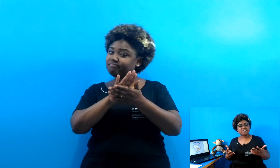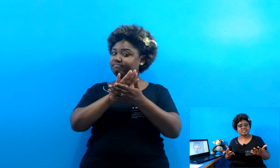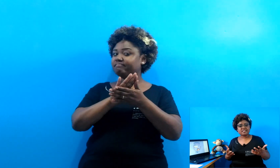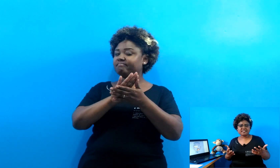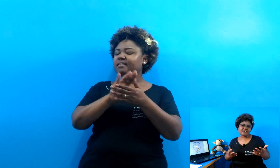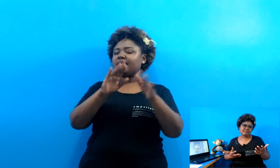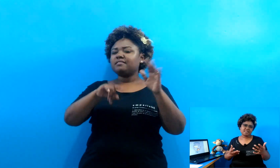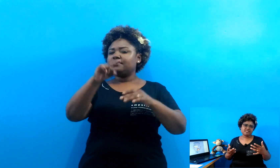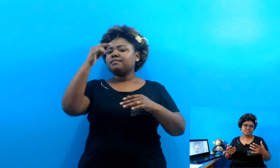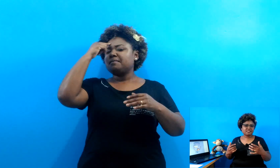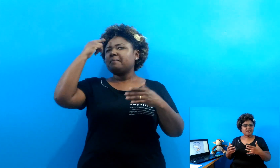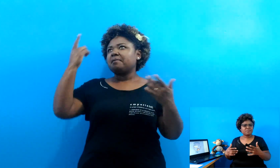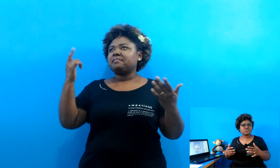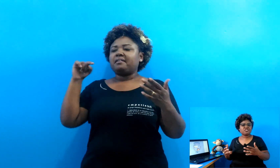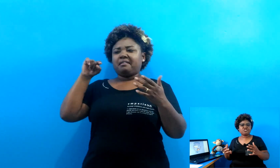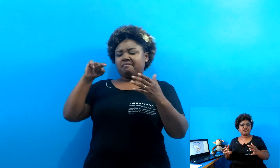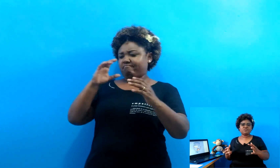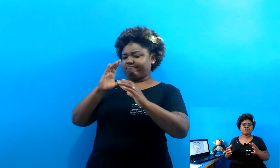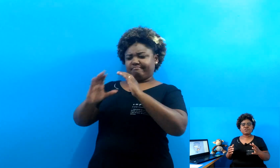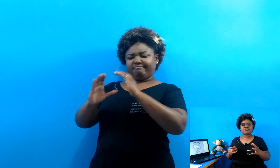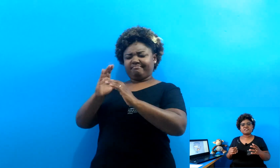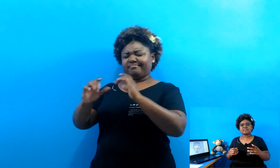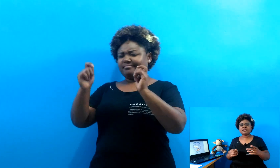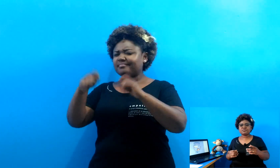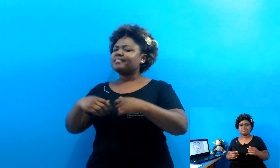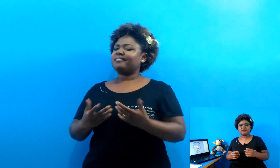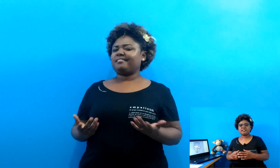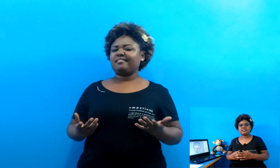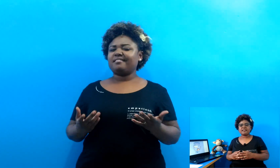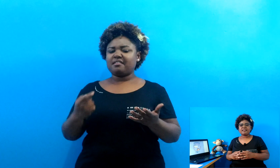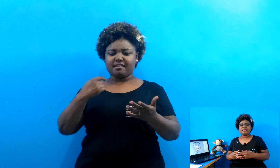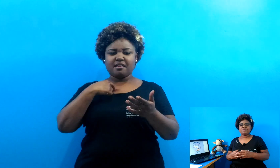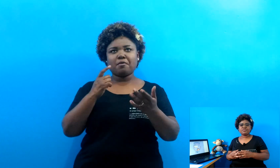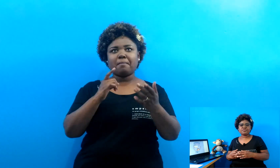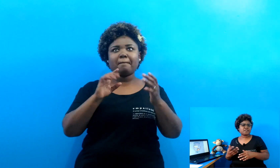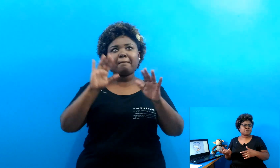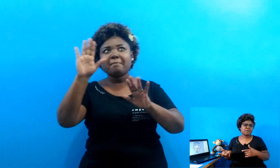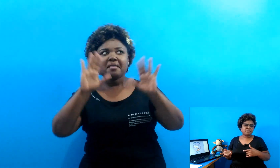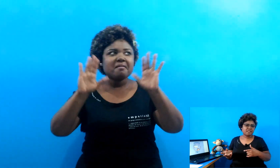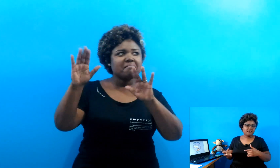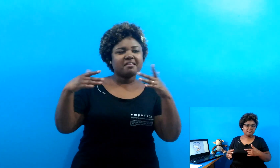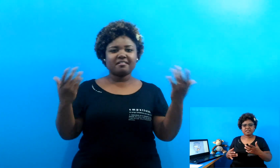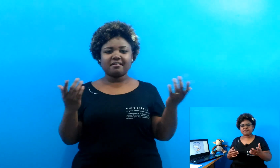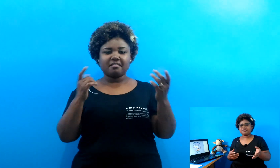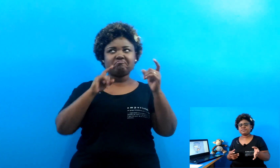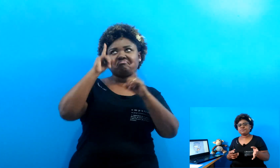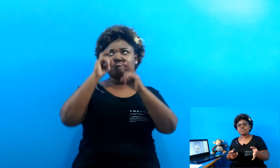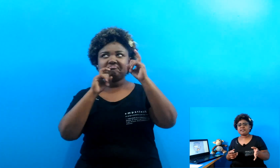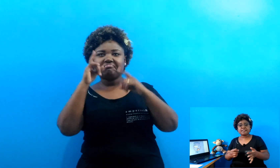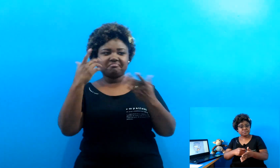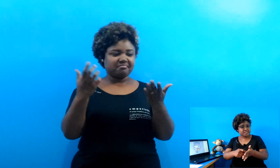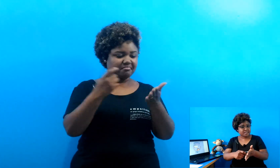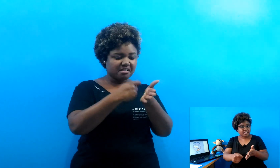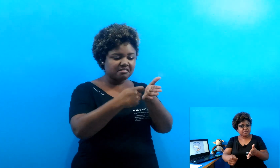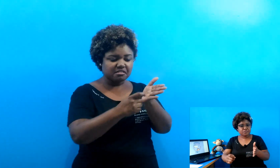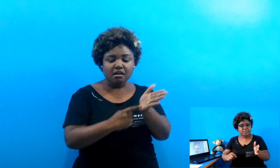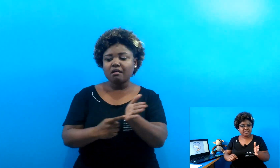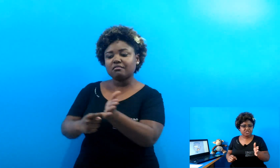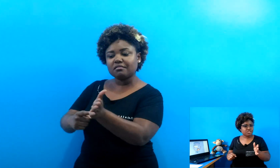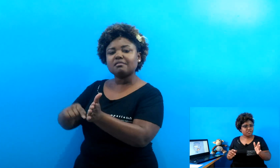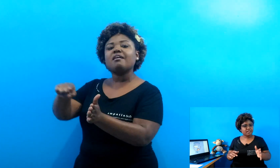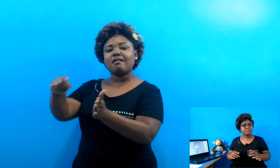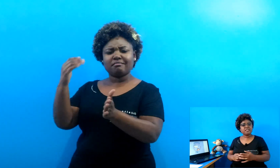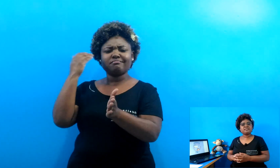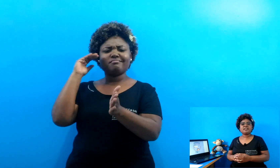você vai dizer, ah, mas eu tenho meu jeitinho de conversar com ele. Eu faço uma mímica, faço um gesto, escrevo